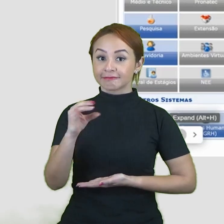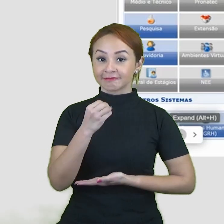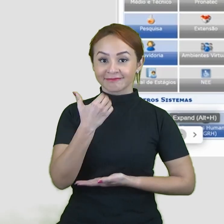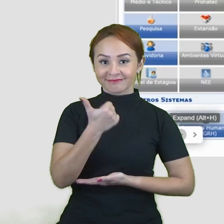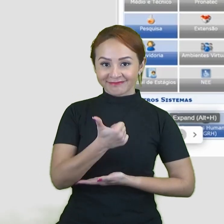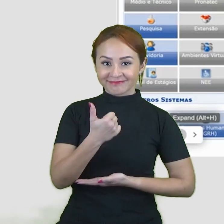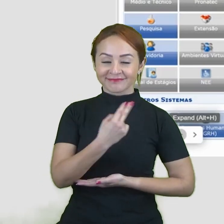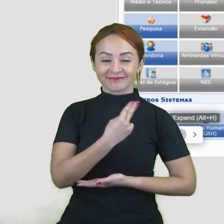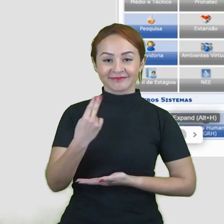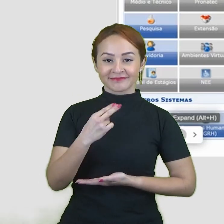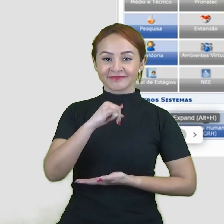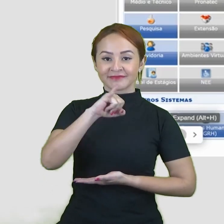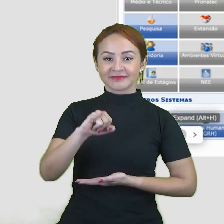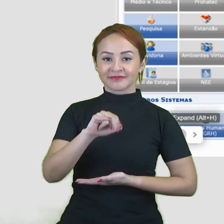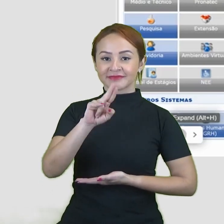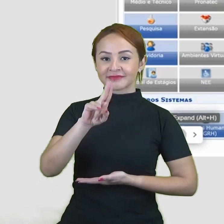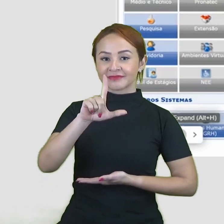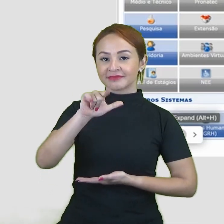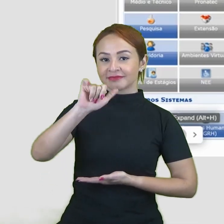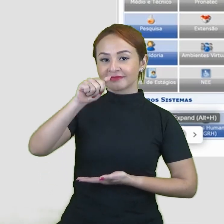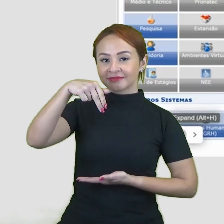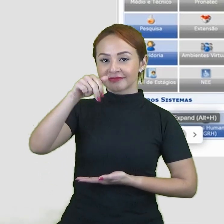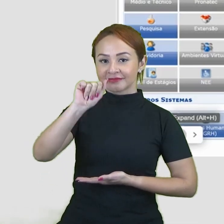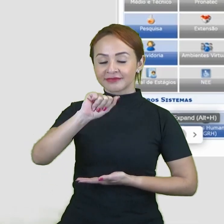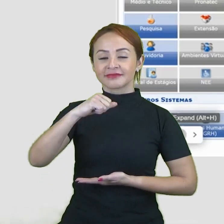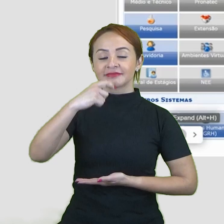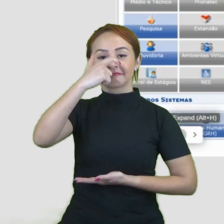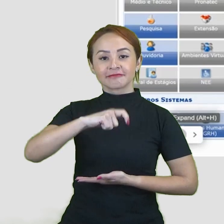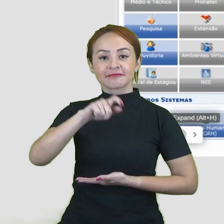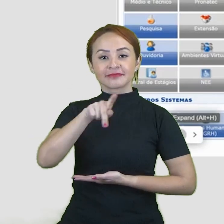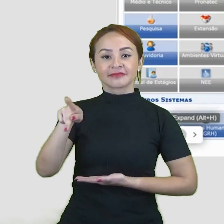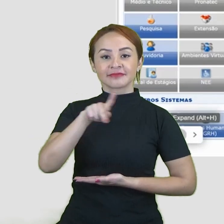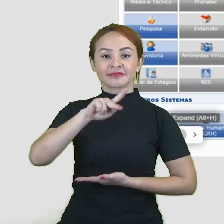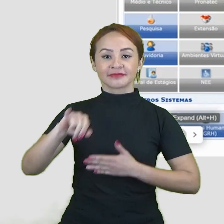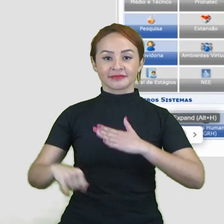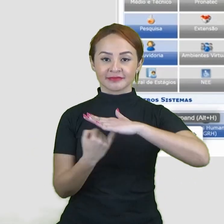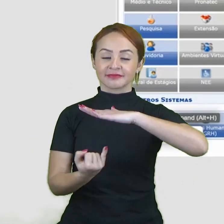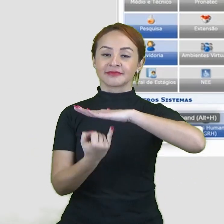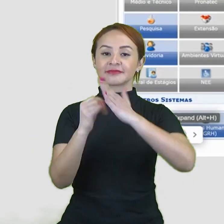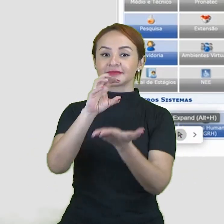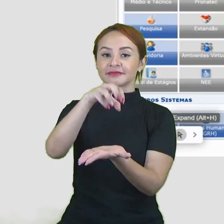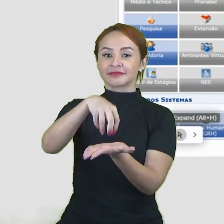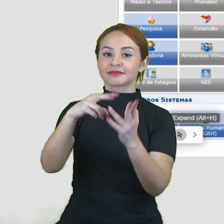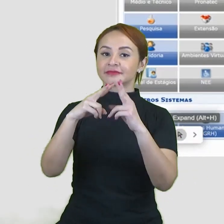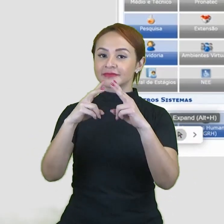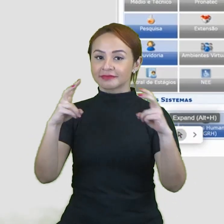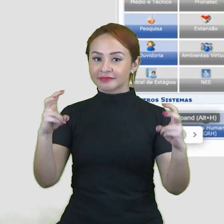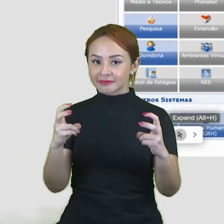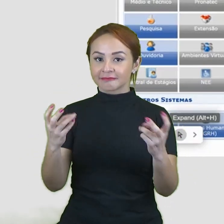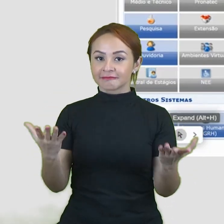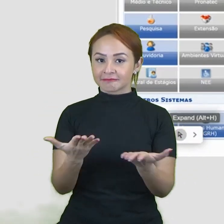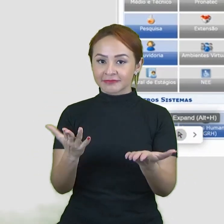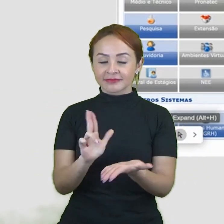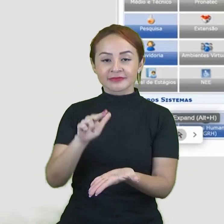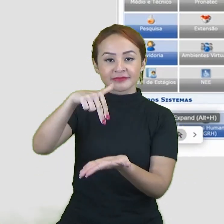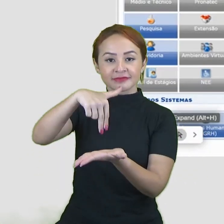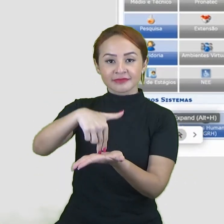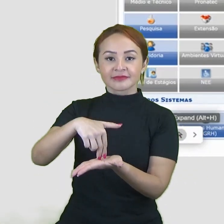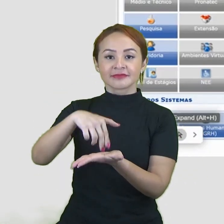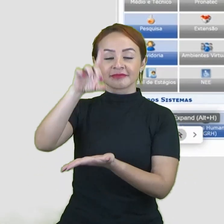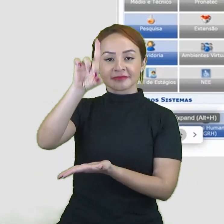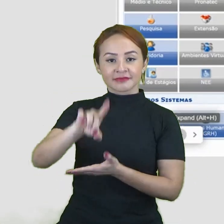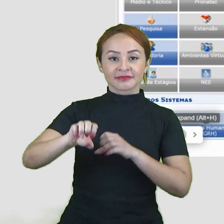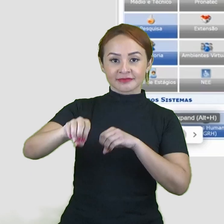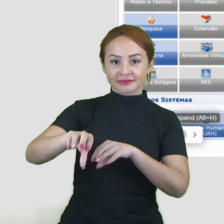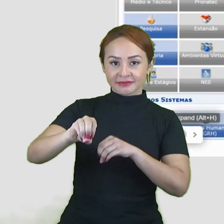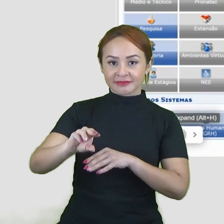Olá, tudo bem? Meu nome é Juliana, sou professora do IFSC Campus Florianópolis e atualmente eu estou à frente da diretoria de